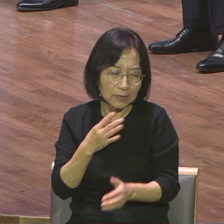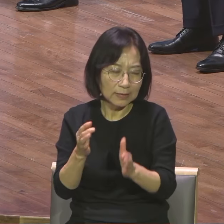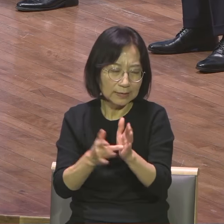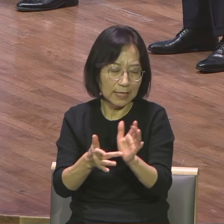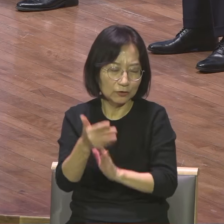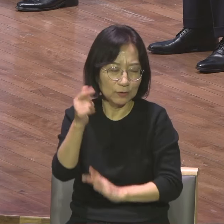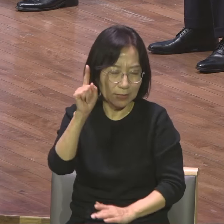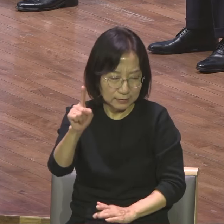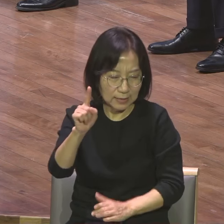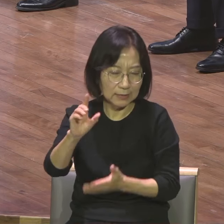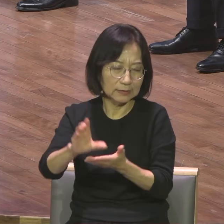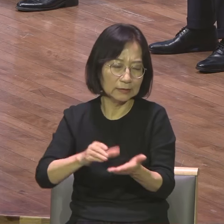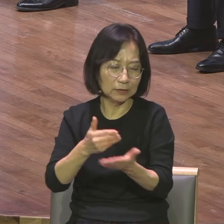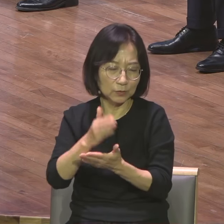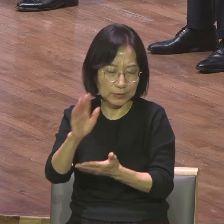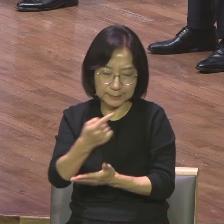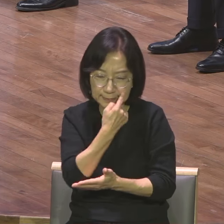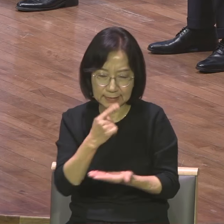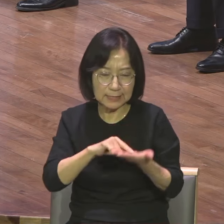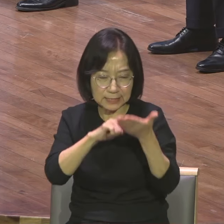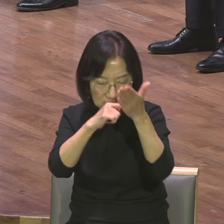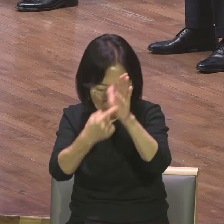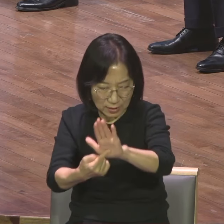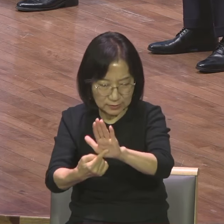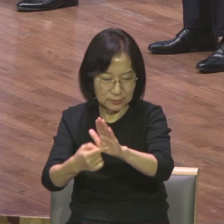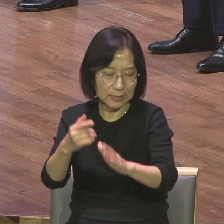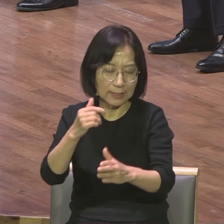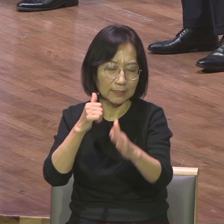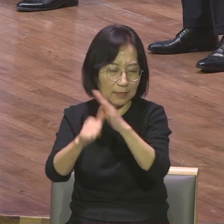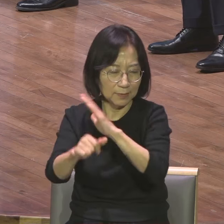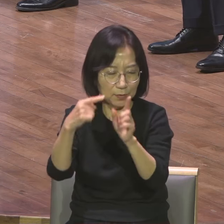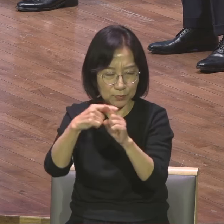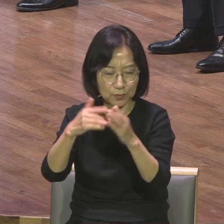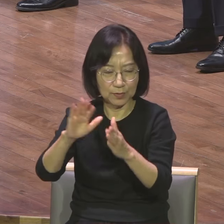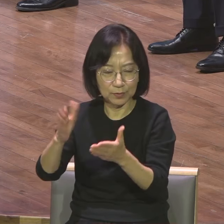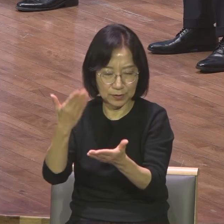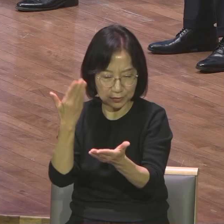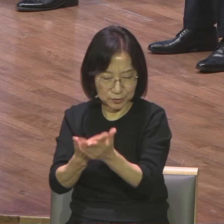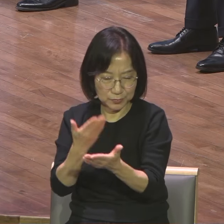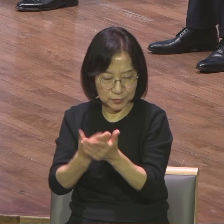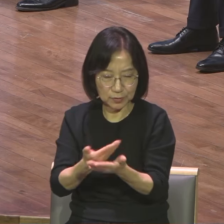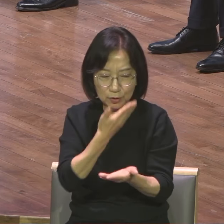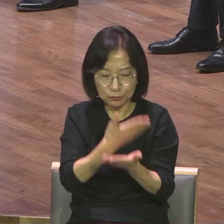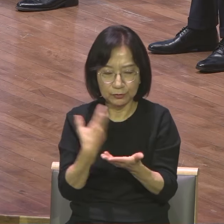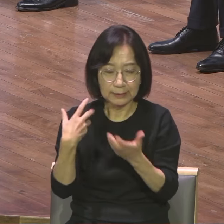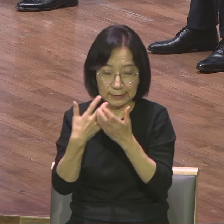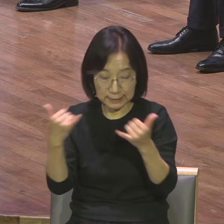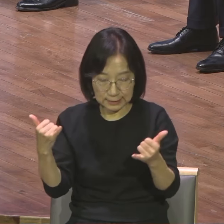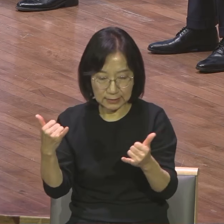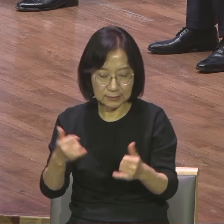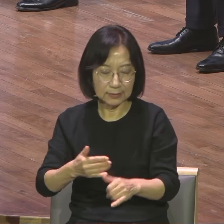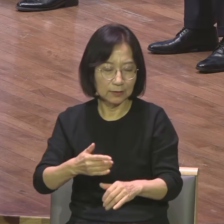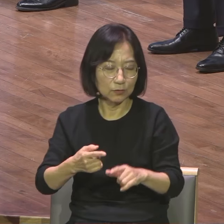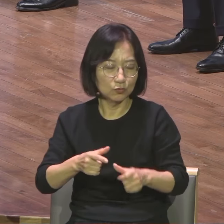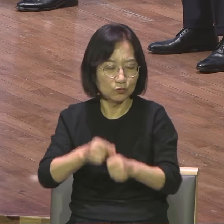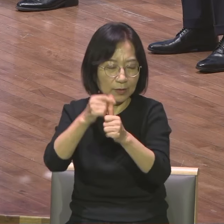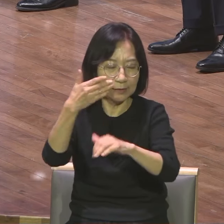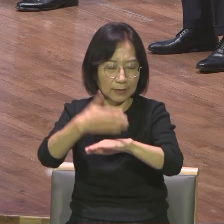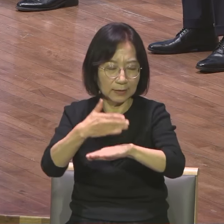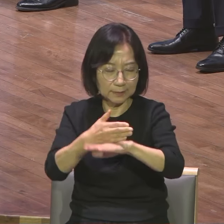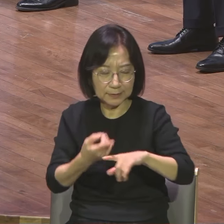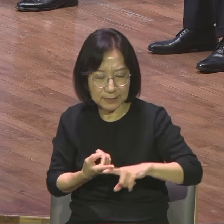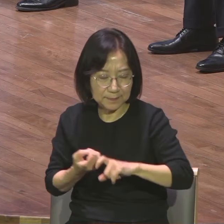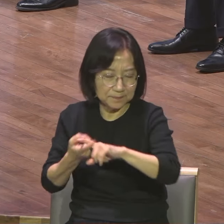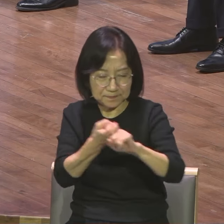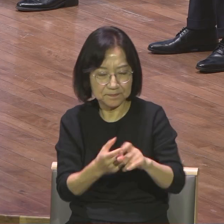하여 주옵소서. 모든 중직자들 구원에 감사로 원리스 되어 교회를 파수하는 파수꾼 되게 하여